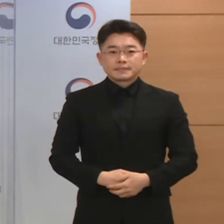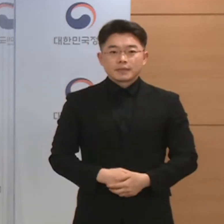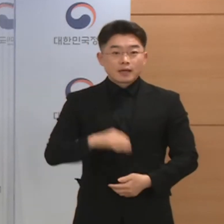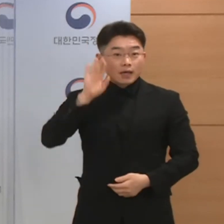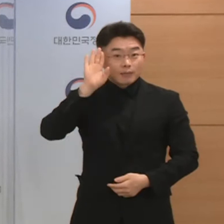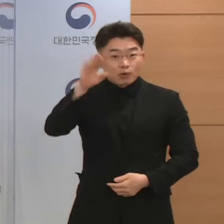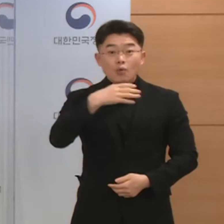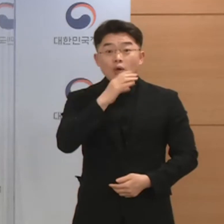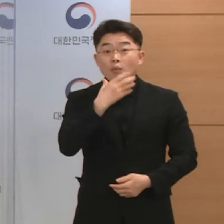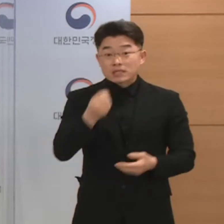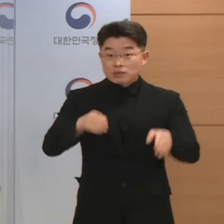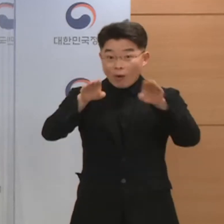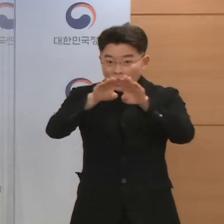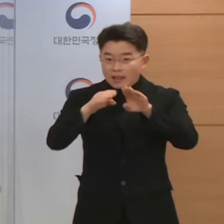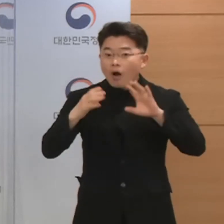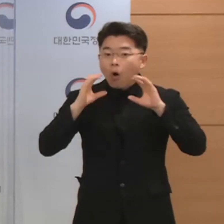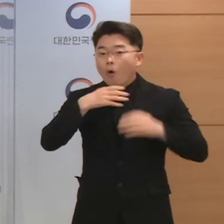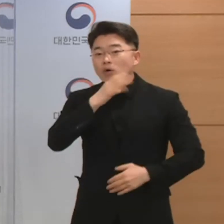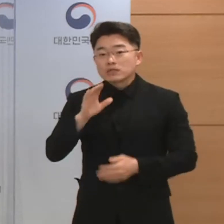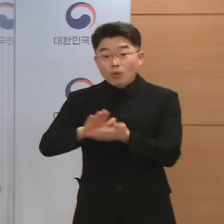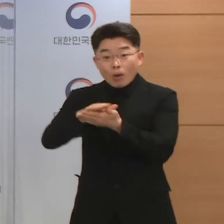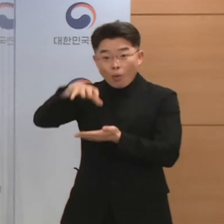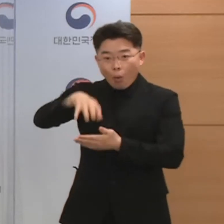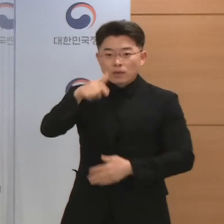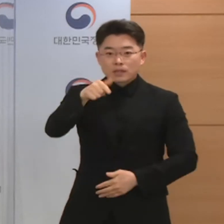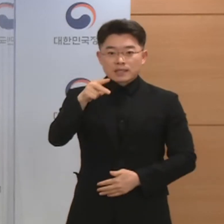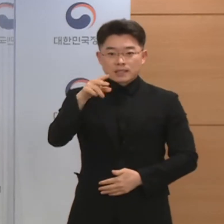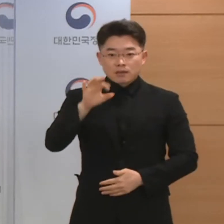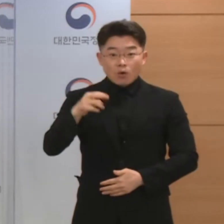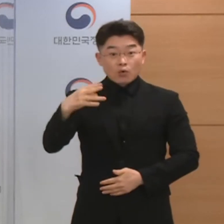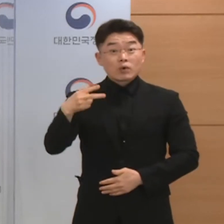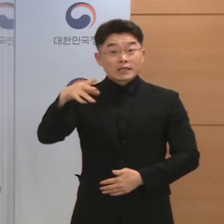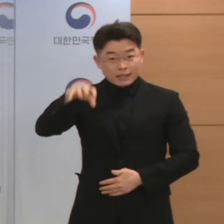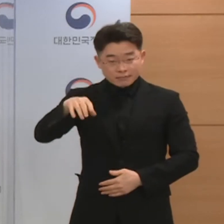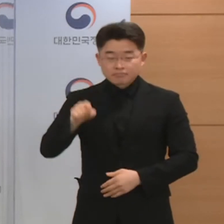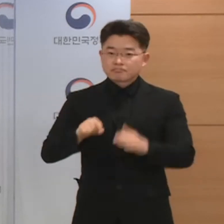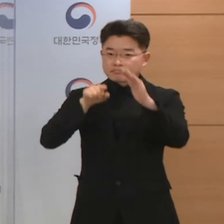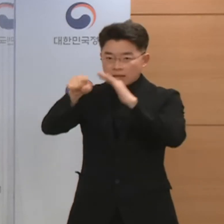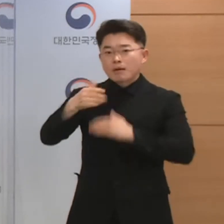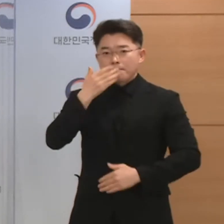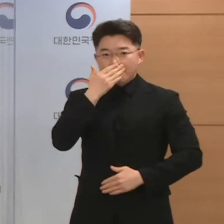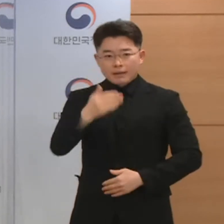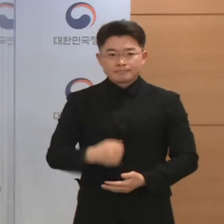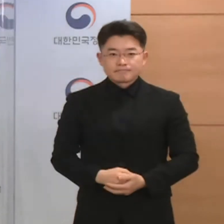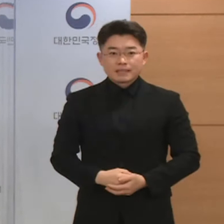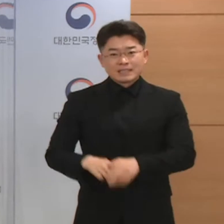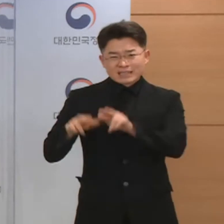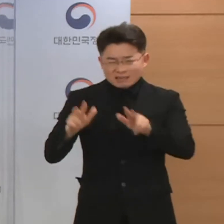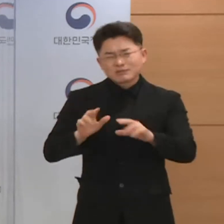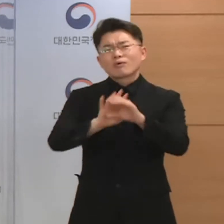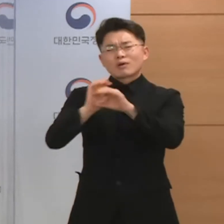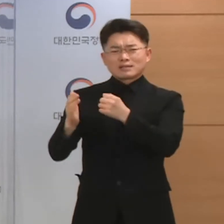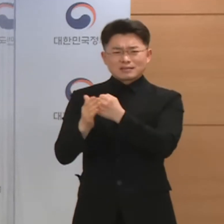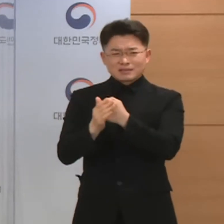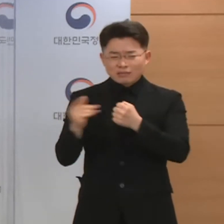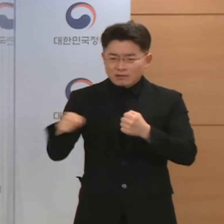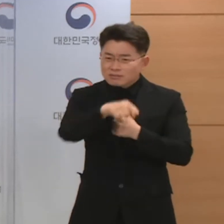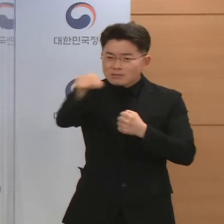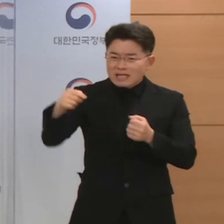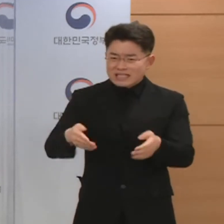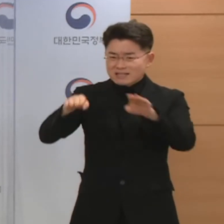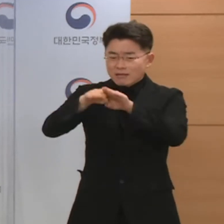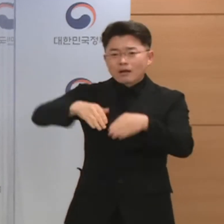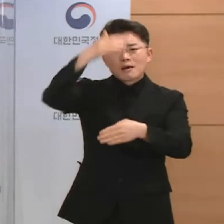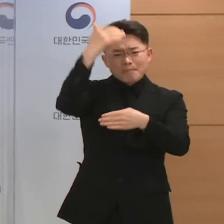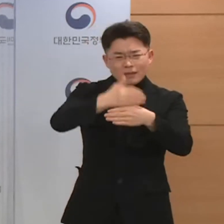노인복지관, 경로당, 지역주민센터 등도 정상화됩니다. 현재 절반 이상의 시설이 코로나19 감염 걱정